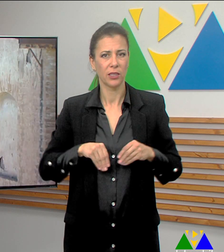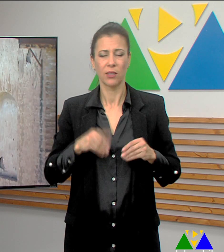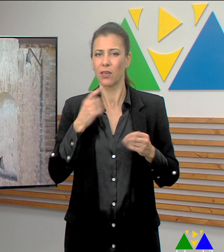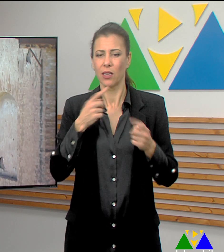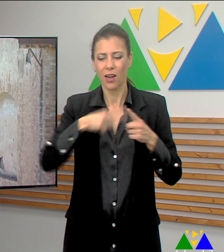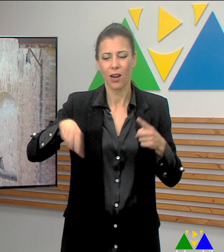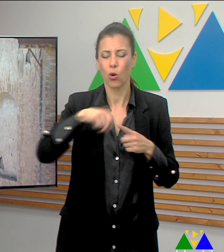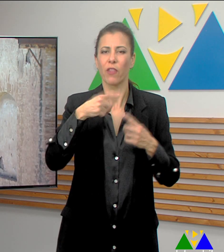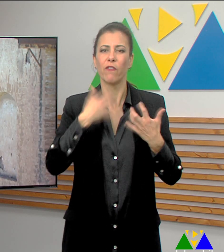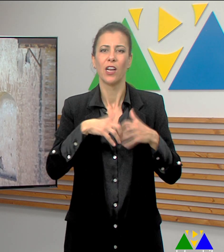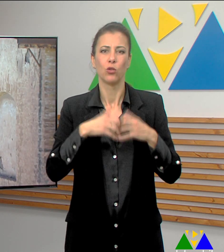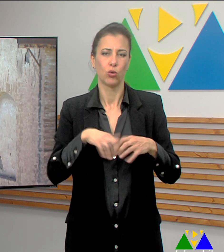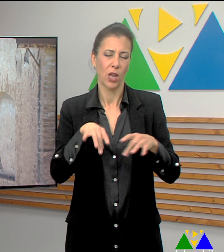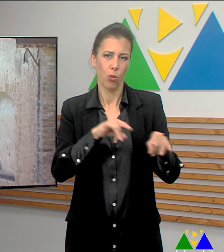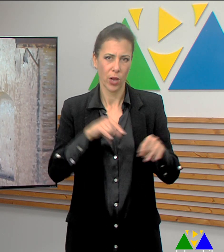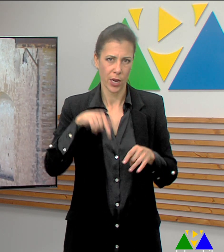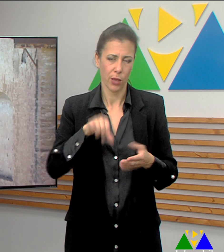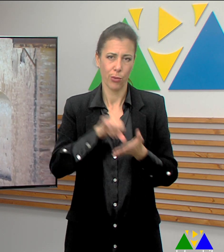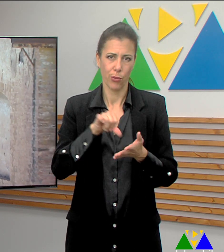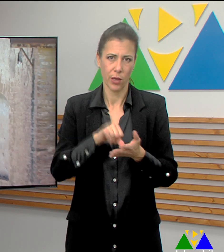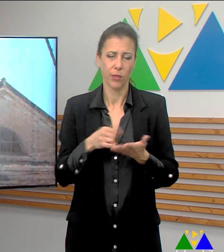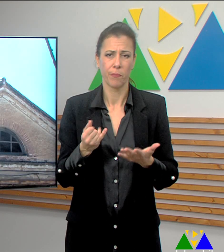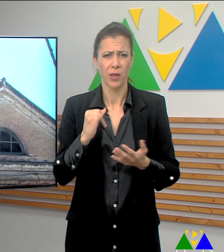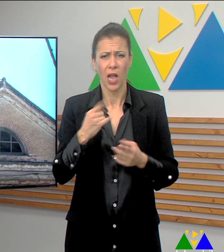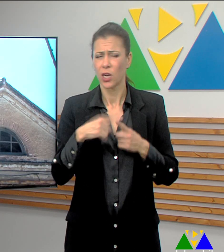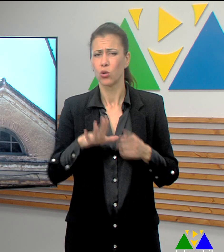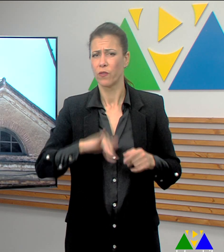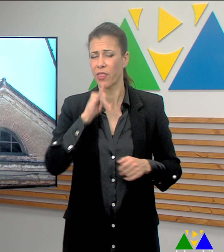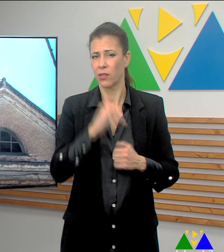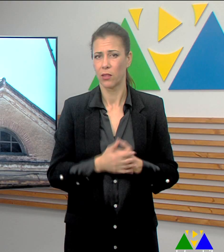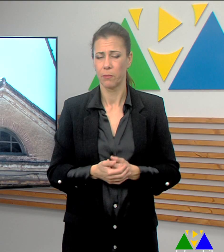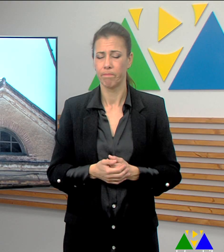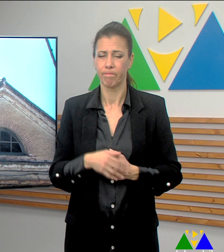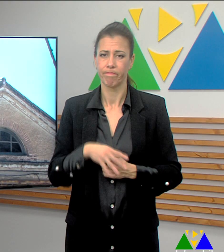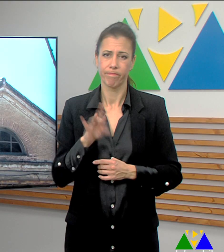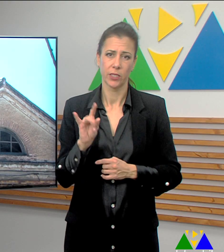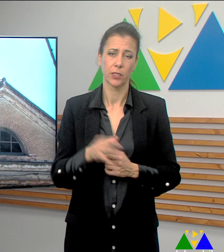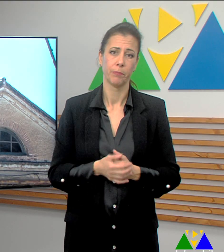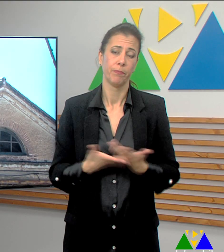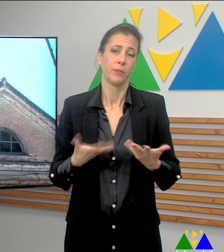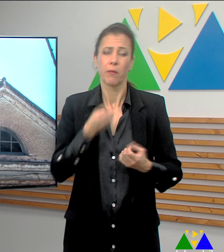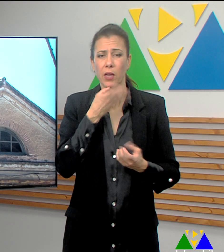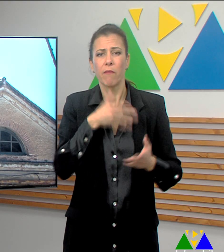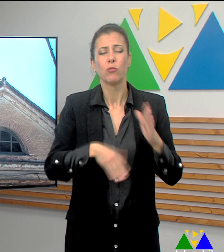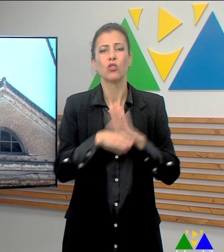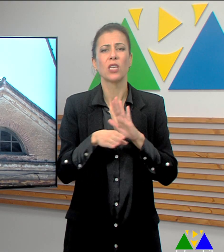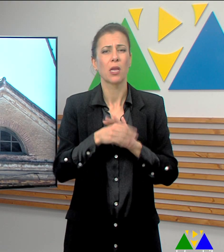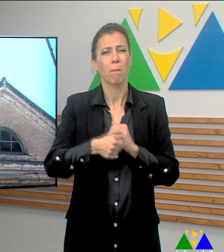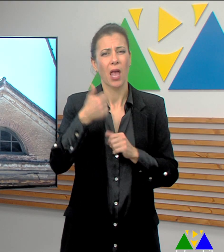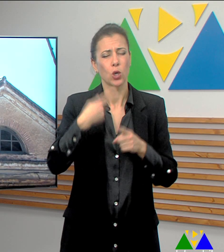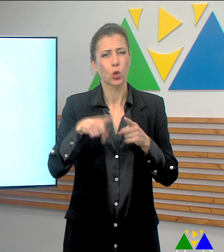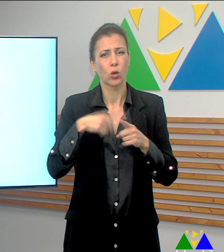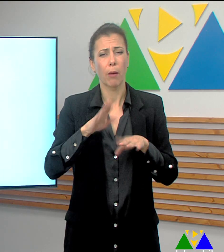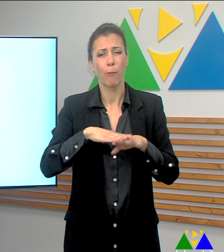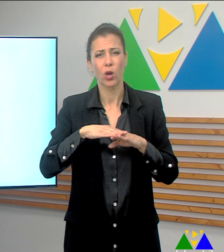industria azucarera en nuestra ciudad, ¿no? Hay restos suficientes. Claro que sí. Pues bueno, vamos a seguir viendo más cosas, ¿no? Porque